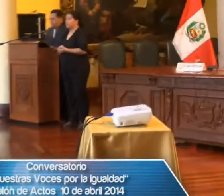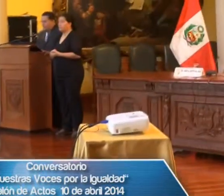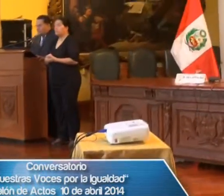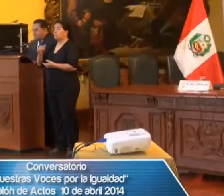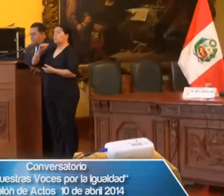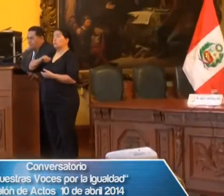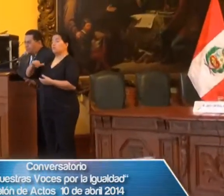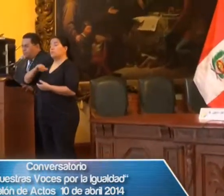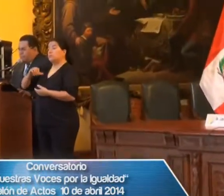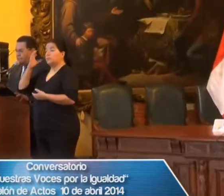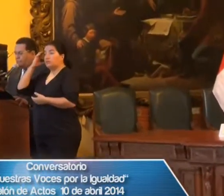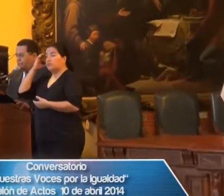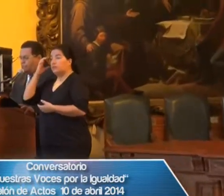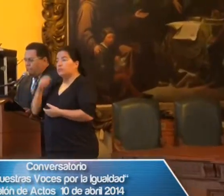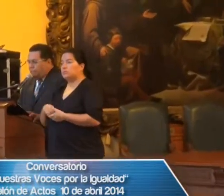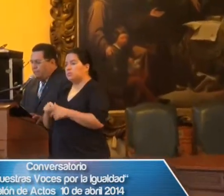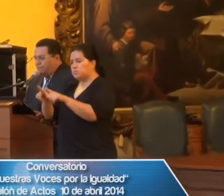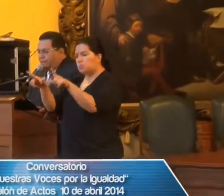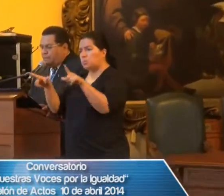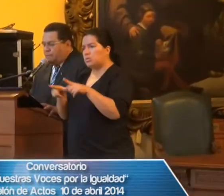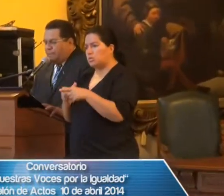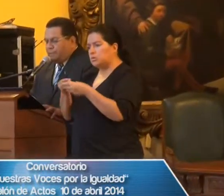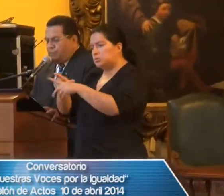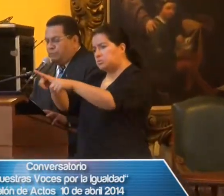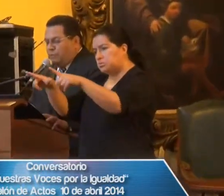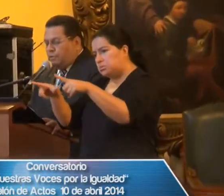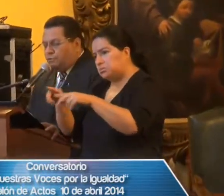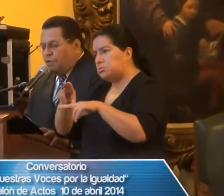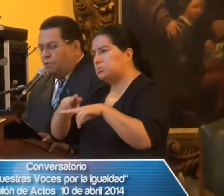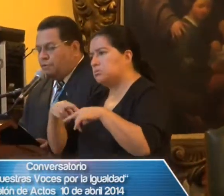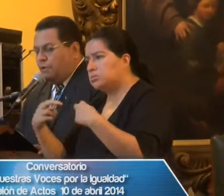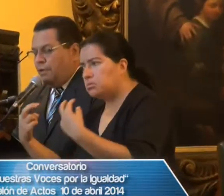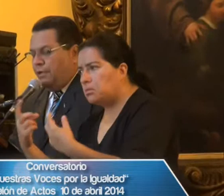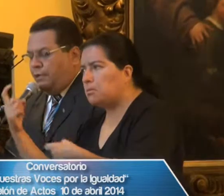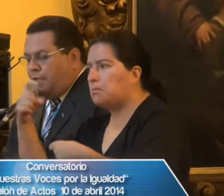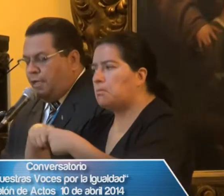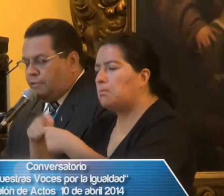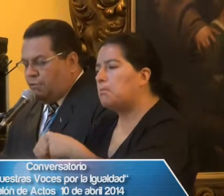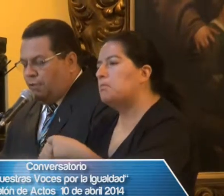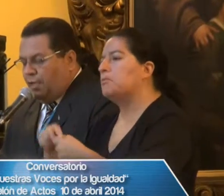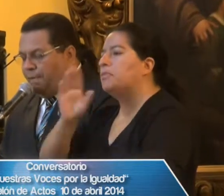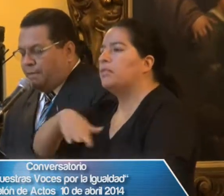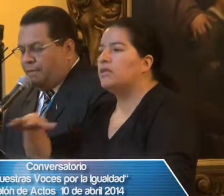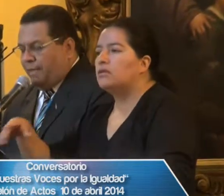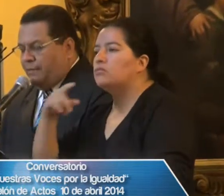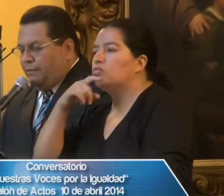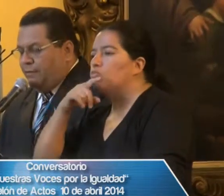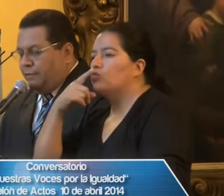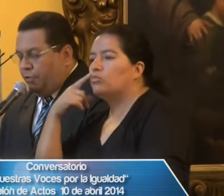abre un espacio que fomenta la participación de los niños y niñas con discapacidad denominado